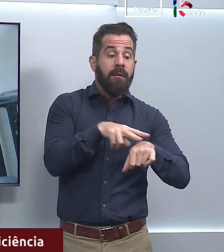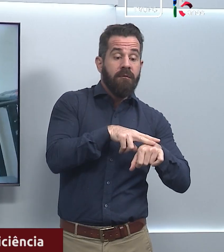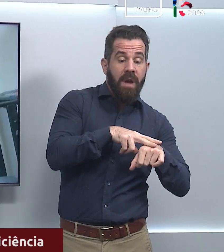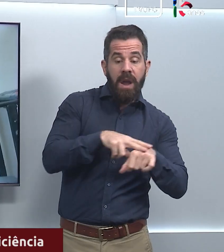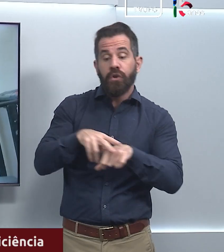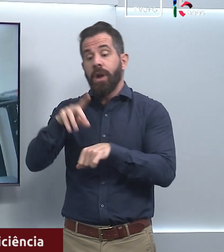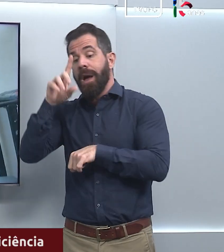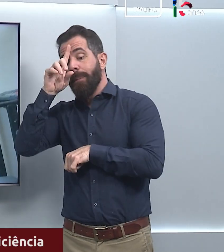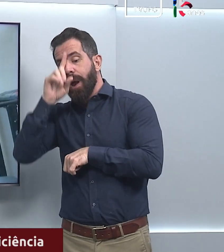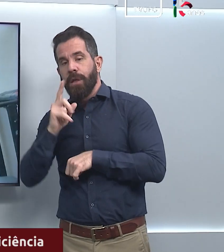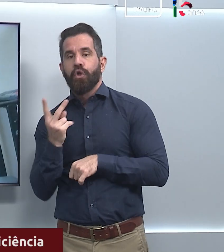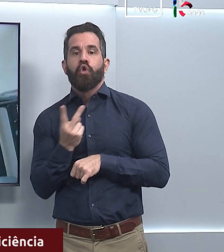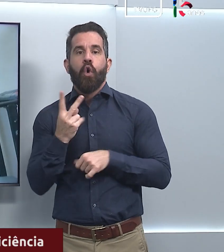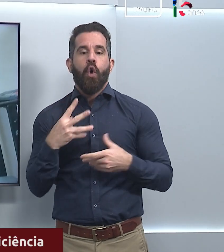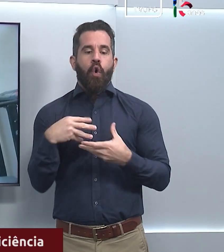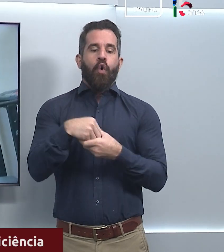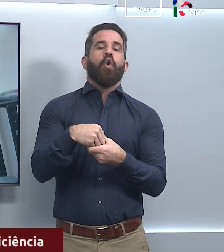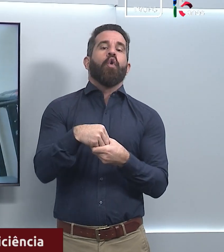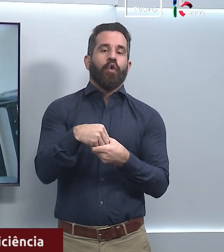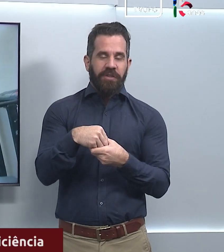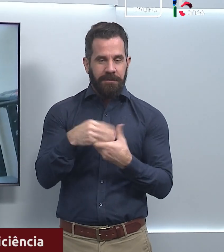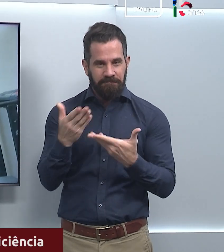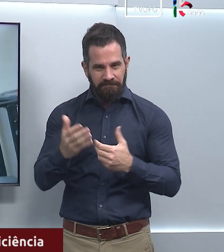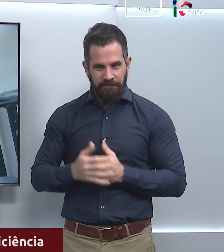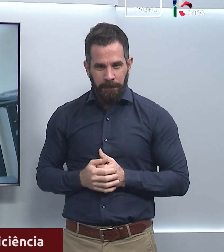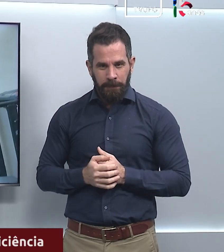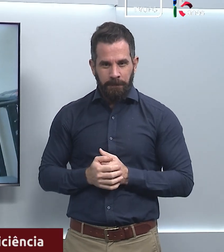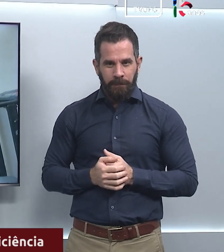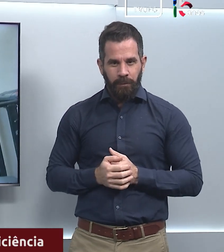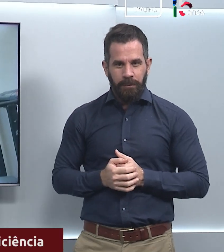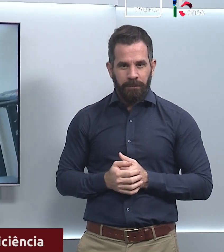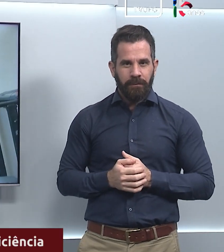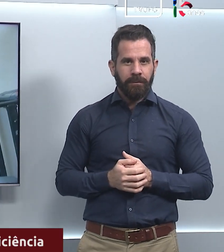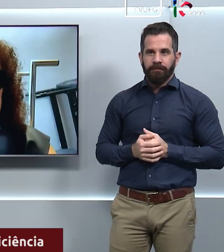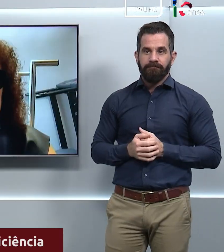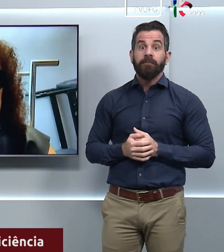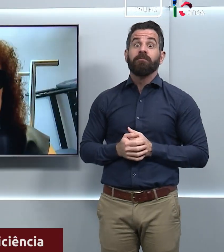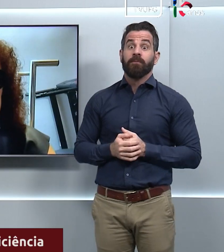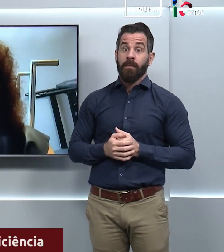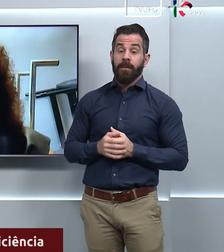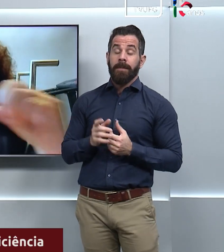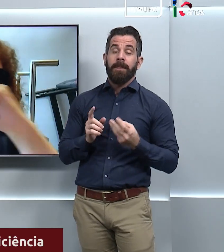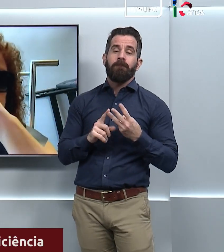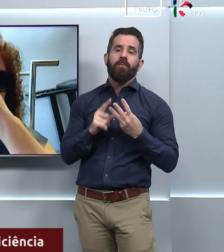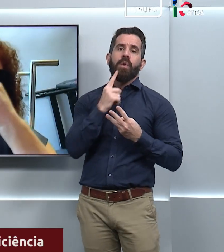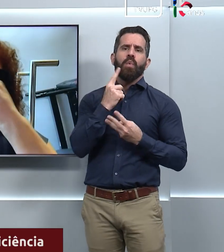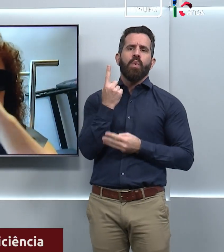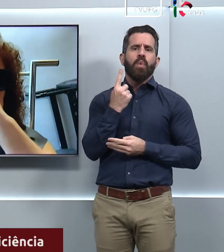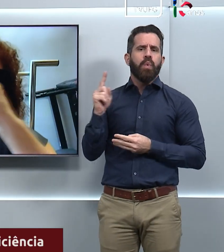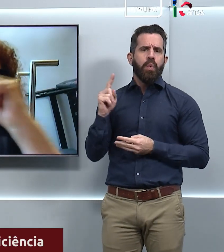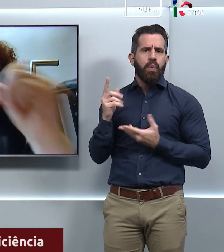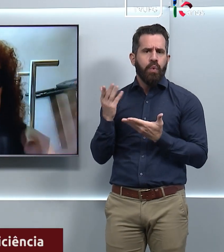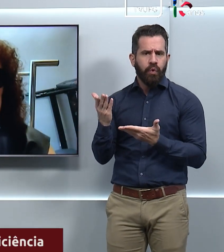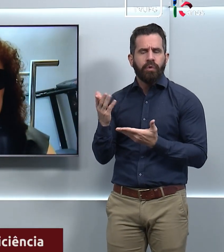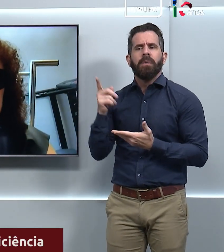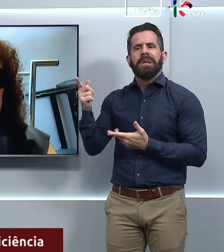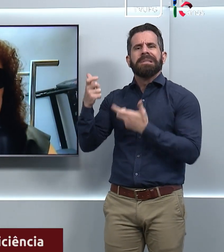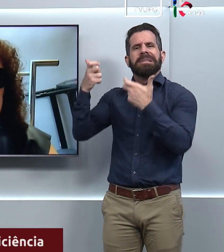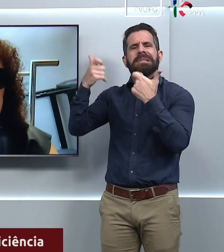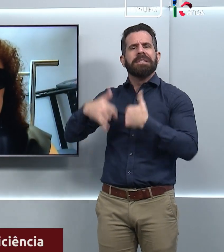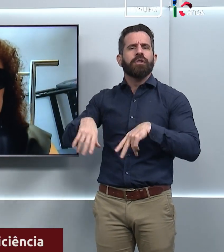Setembro Amarelo. Então, à sua disposição. Bom, doutora Débora, para a gente finalizar, a senhora falou